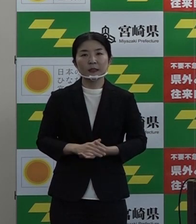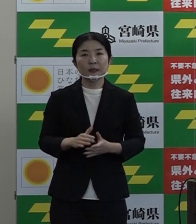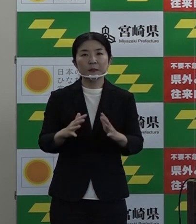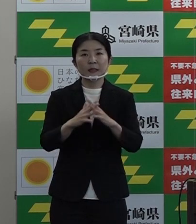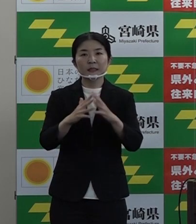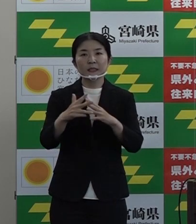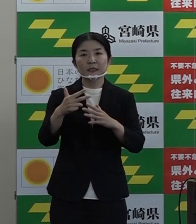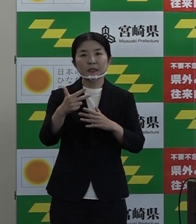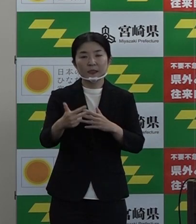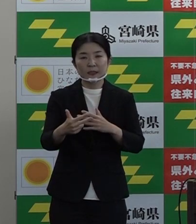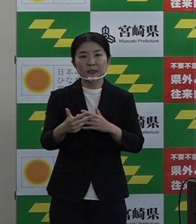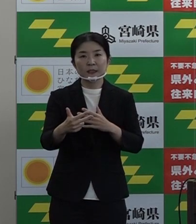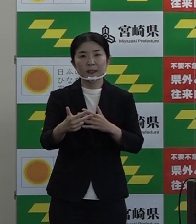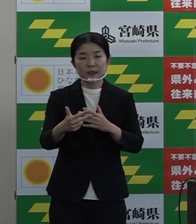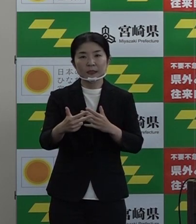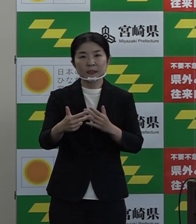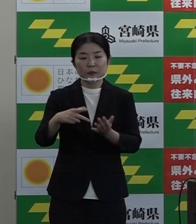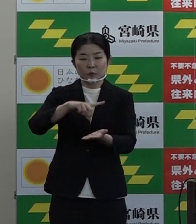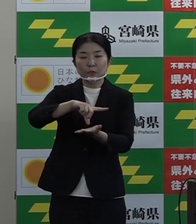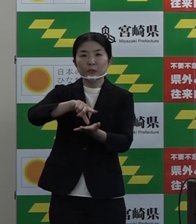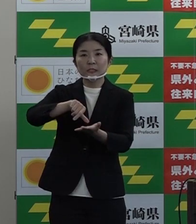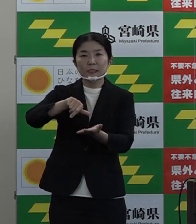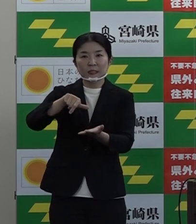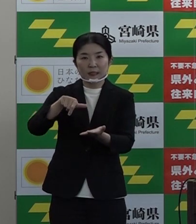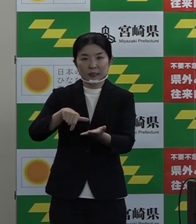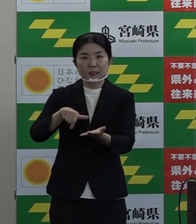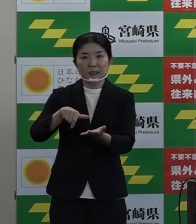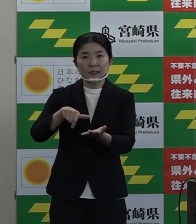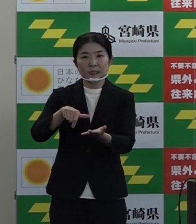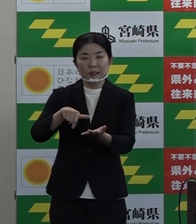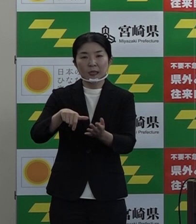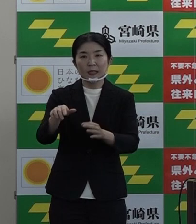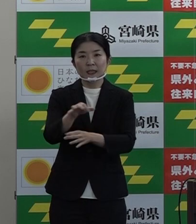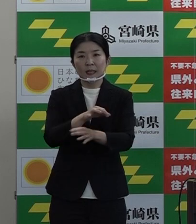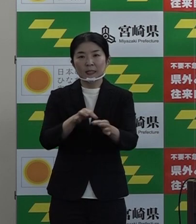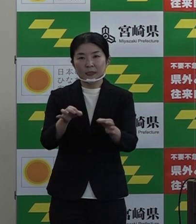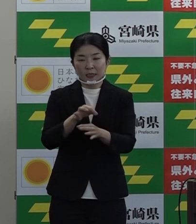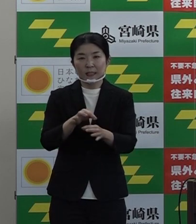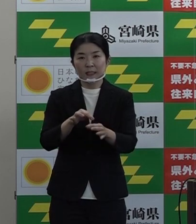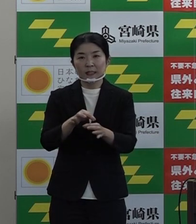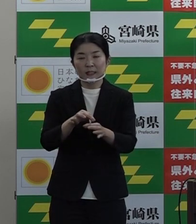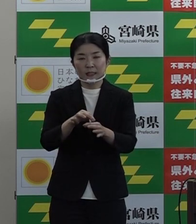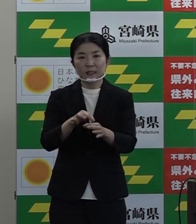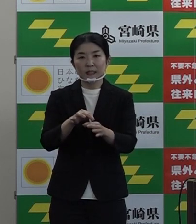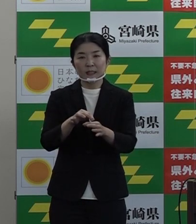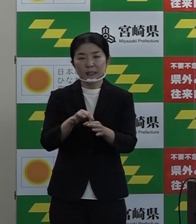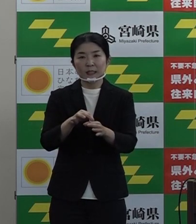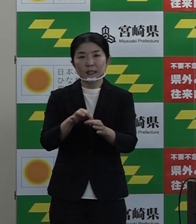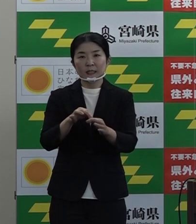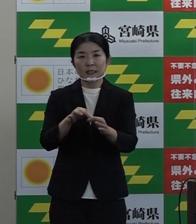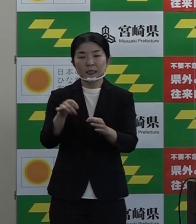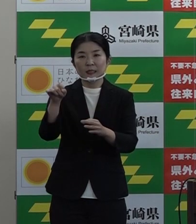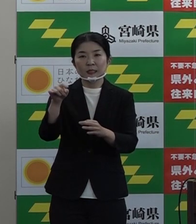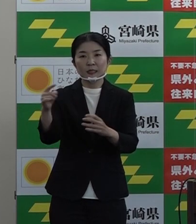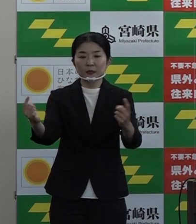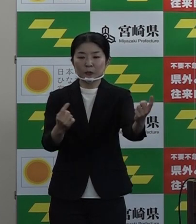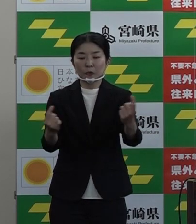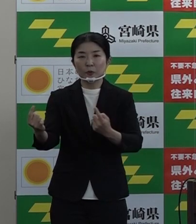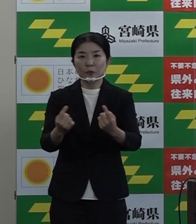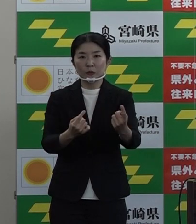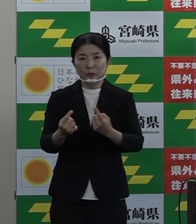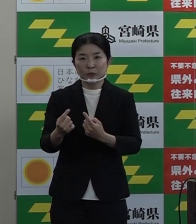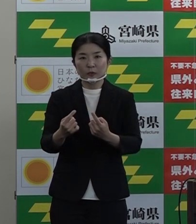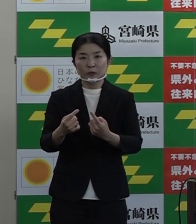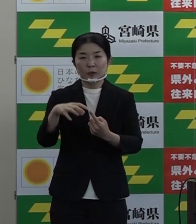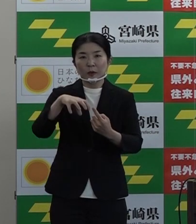今宮崎市という県域がですね、経済また人の動きの中心でありますので、いろんな行き来があ